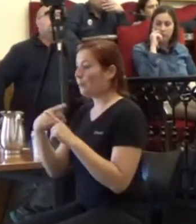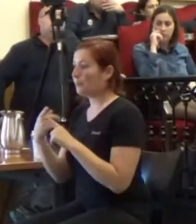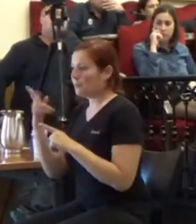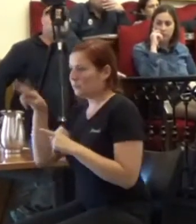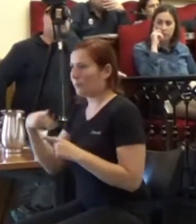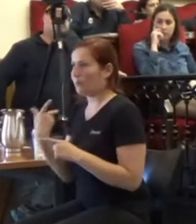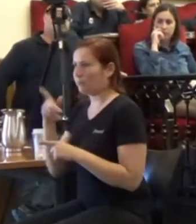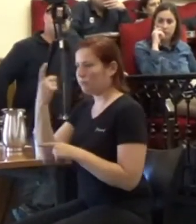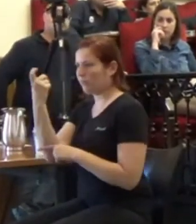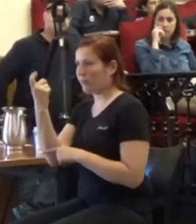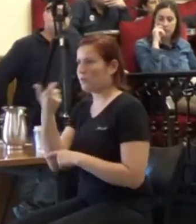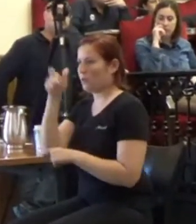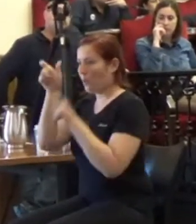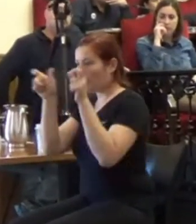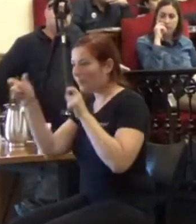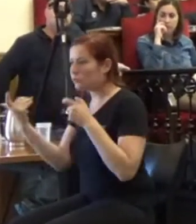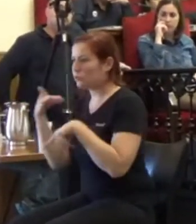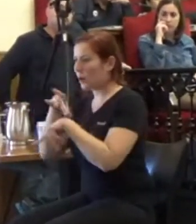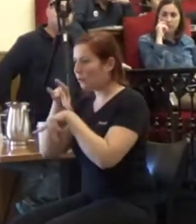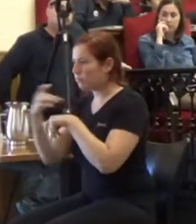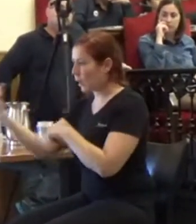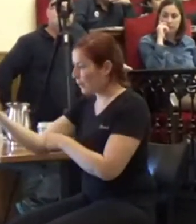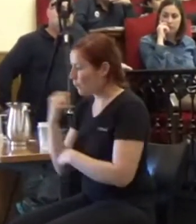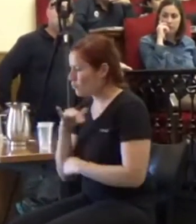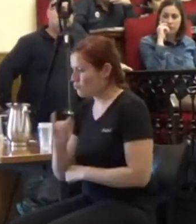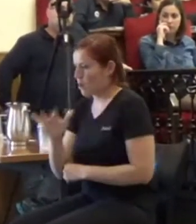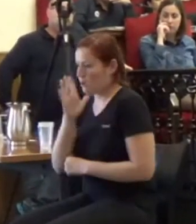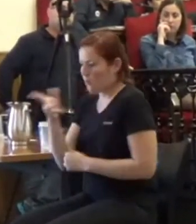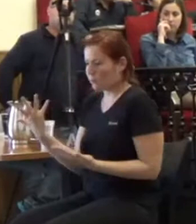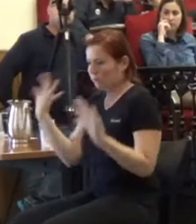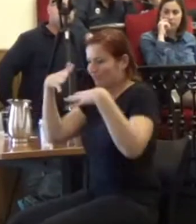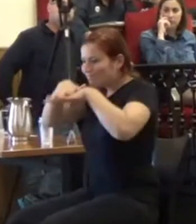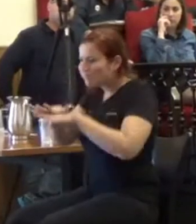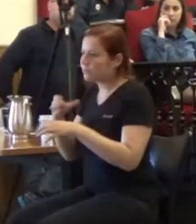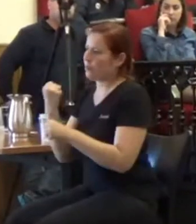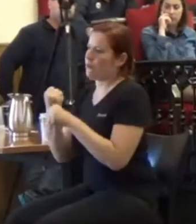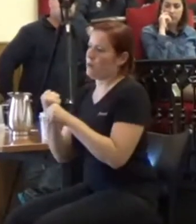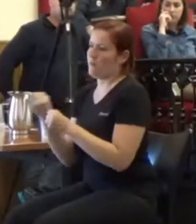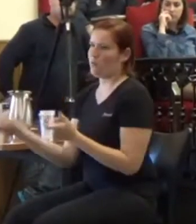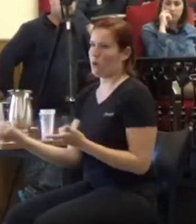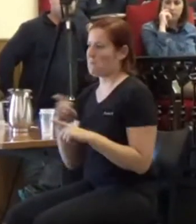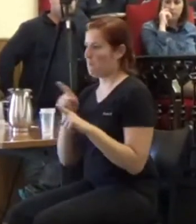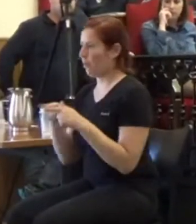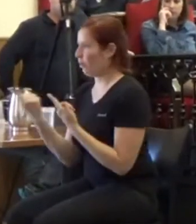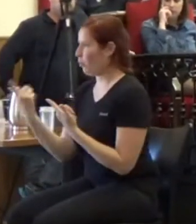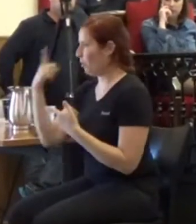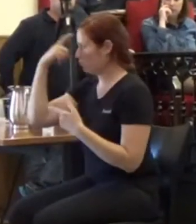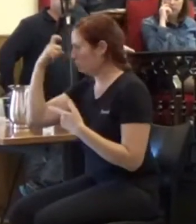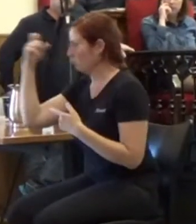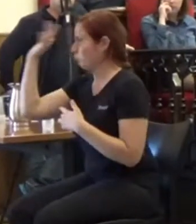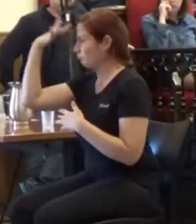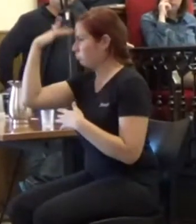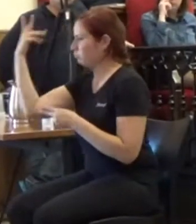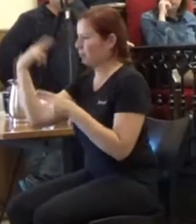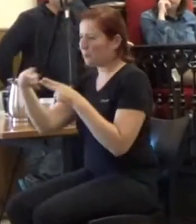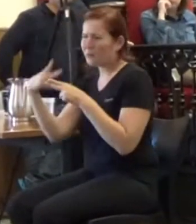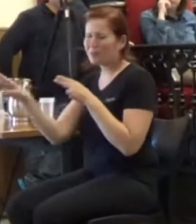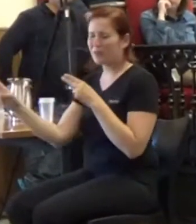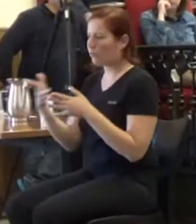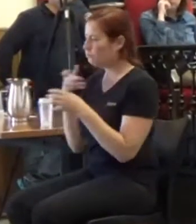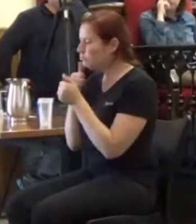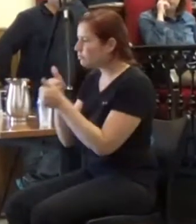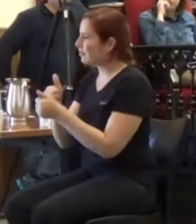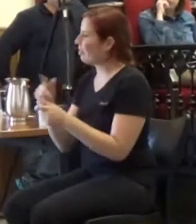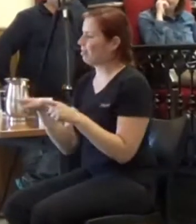de un personal especializado de apoyo médico, psicológico y profesional para su integración laboral, independientemente de sus creencias y sus ideologías políticas, porque el trabajo y el